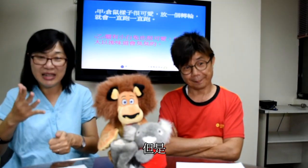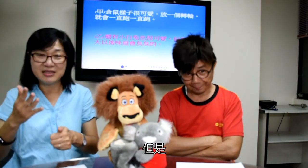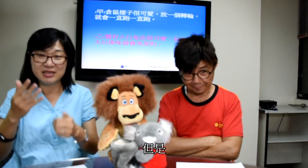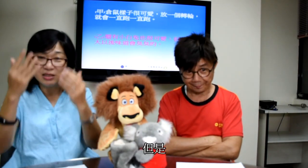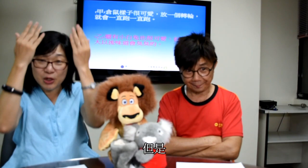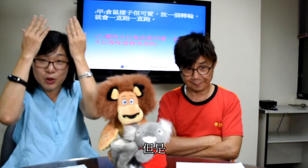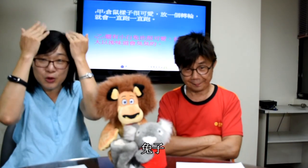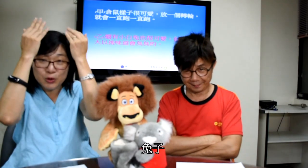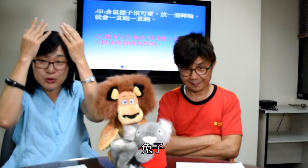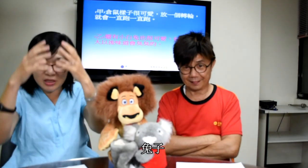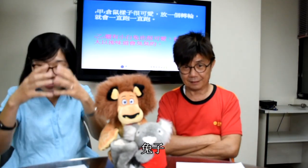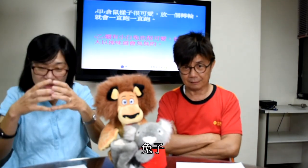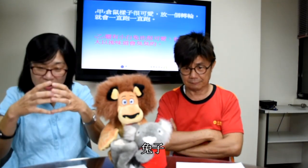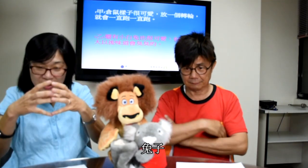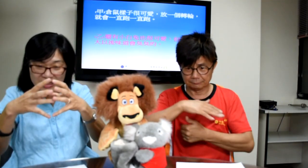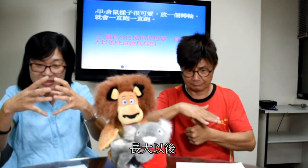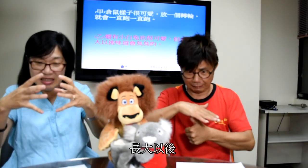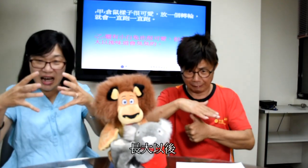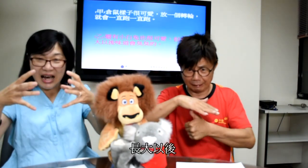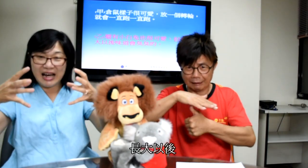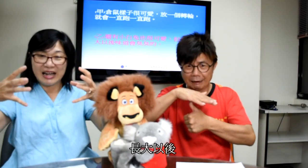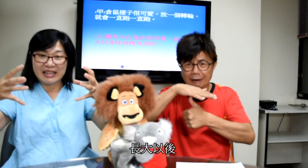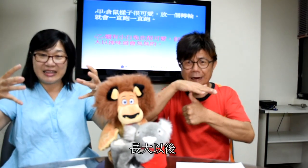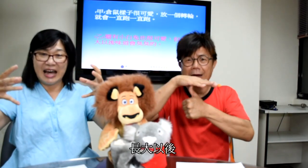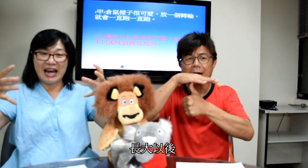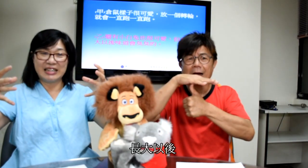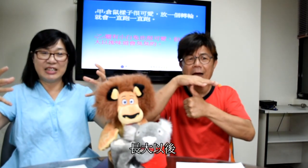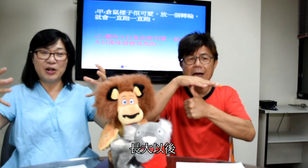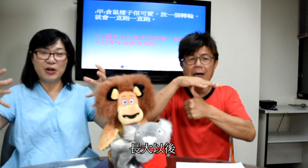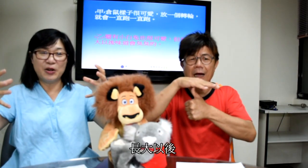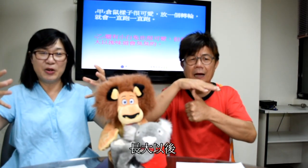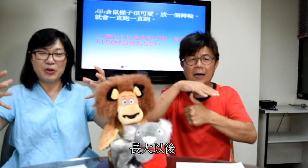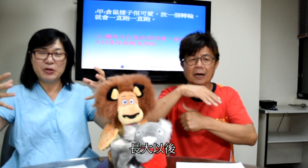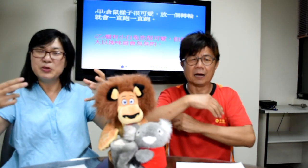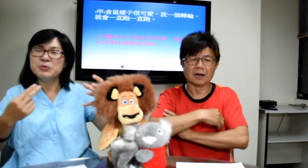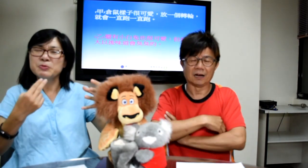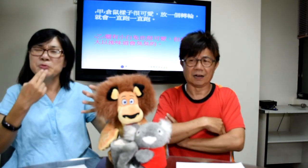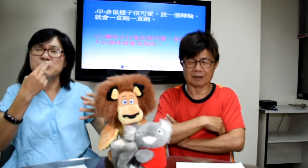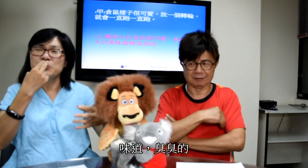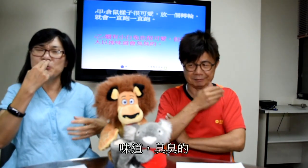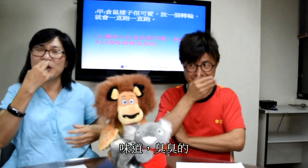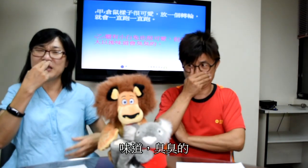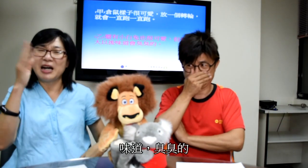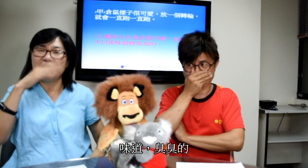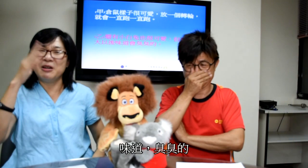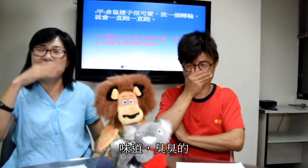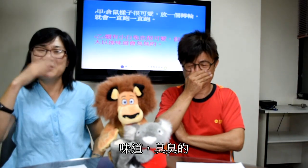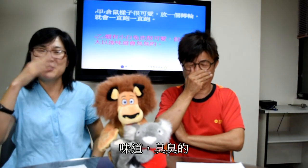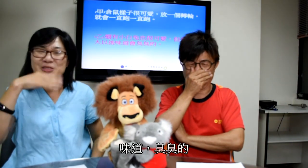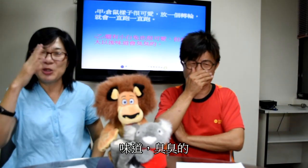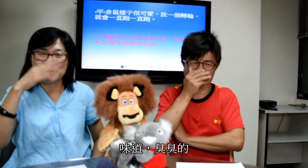是兔子长大以后味道臭臭